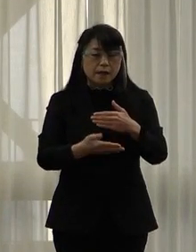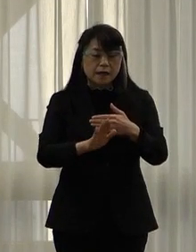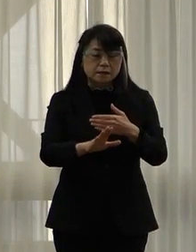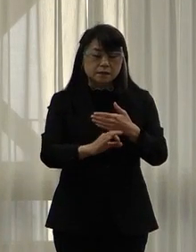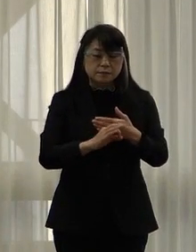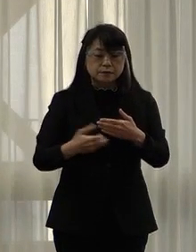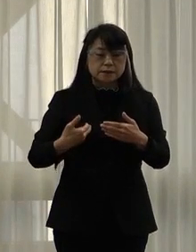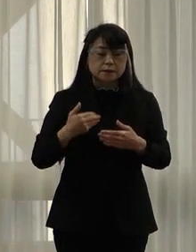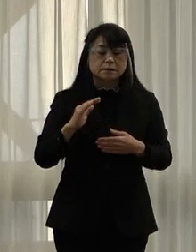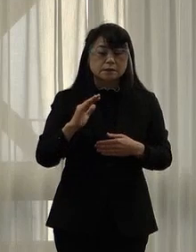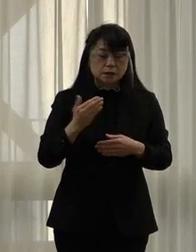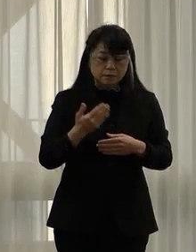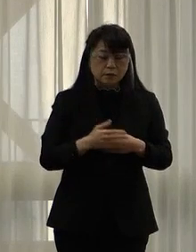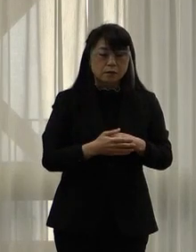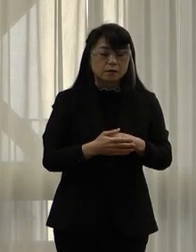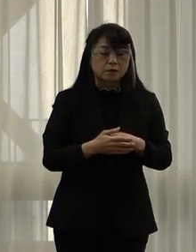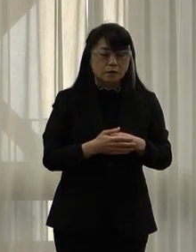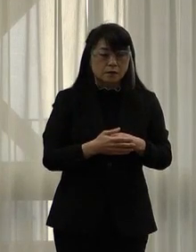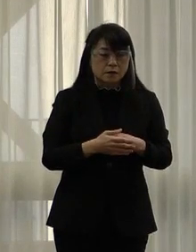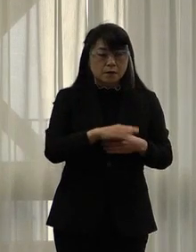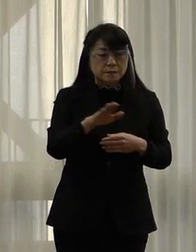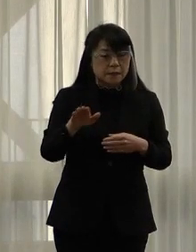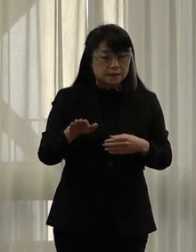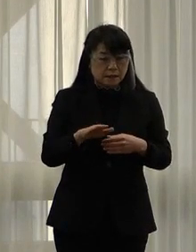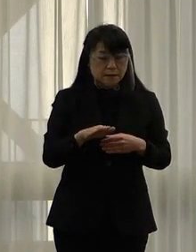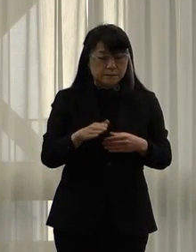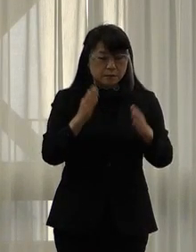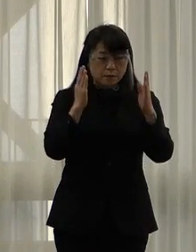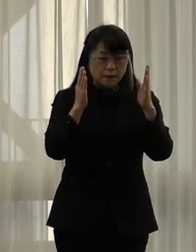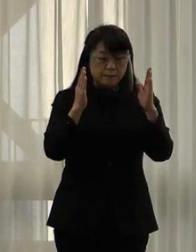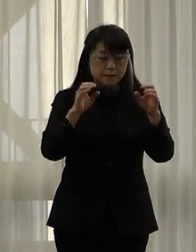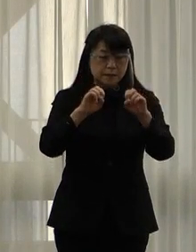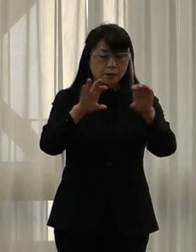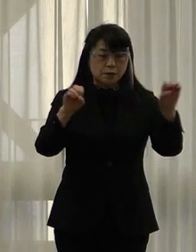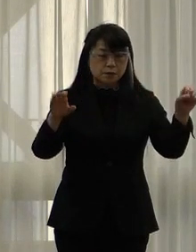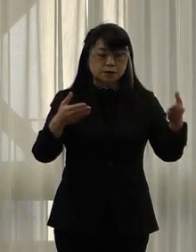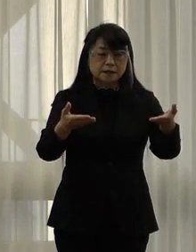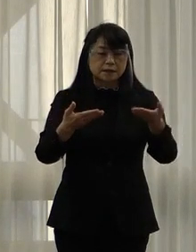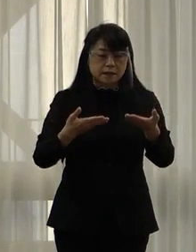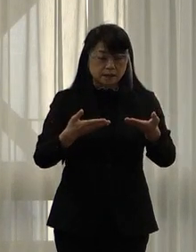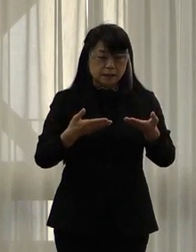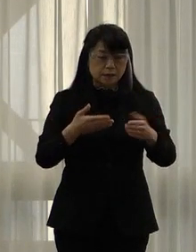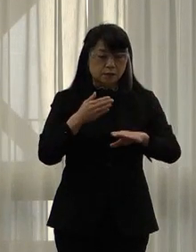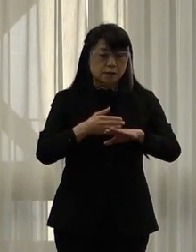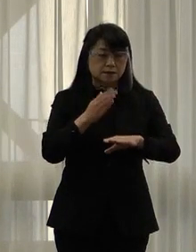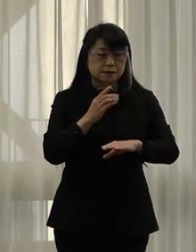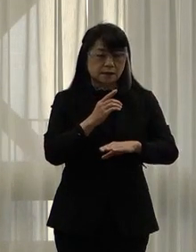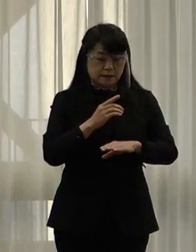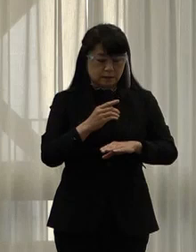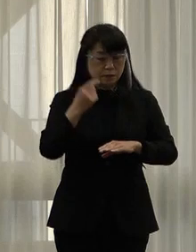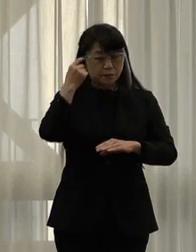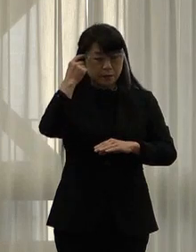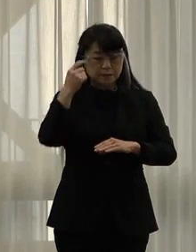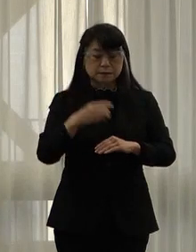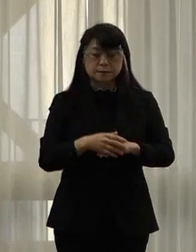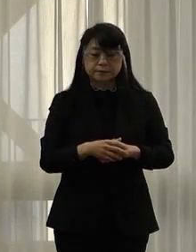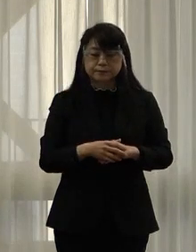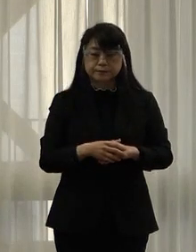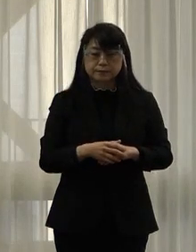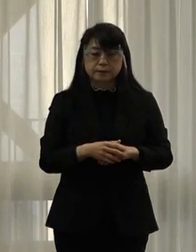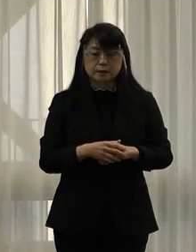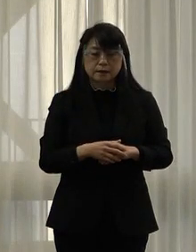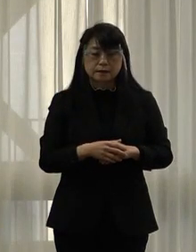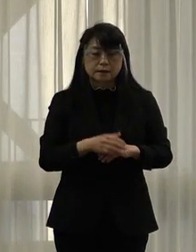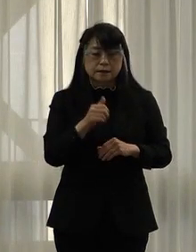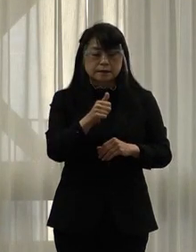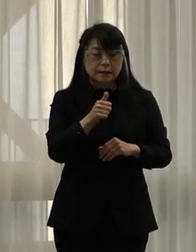はでもちろん皆さんも一生懸命報道をいただいたこと、これは心から感謝をしておりますが、まあ、ただ、それだ